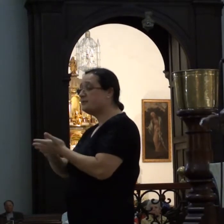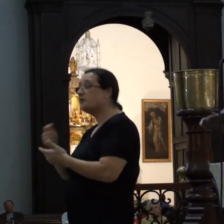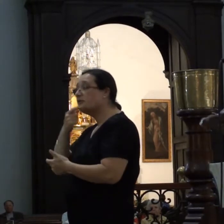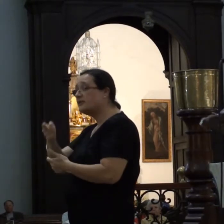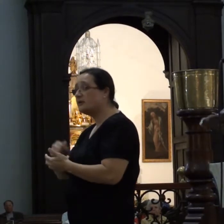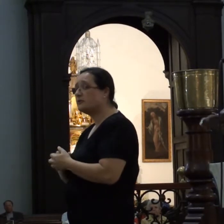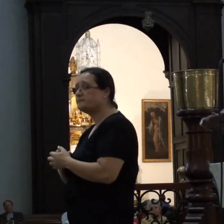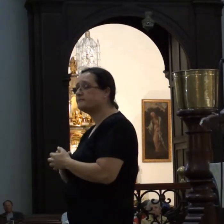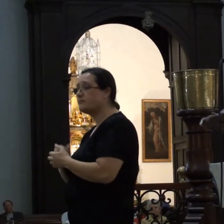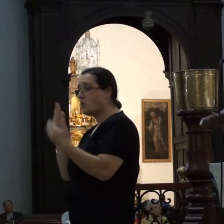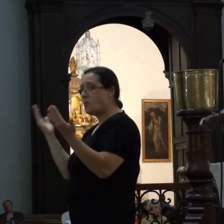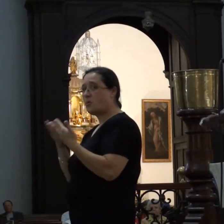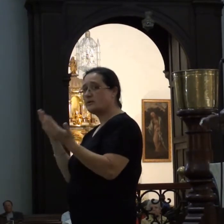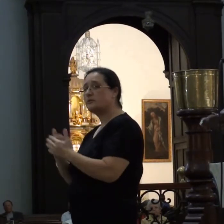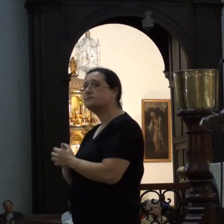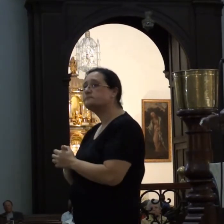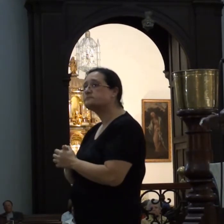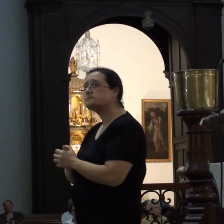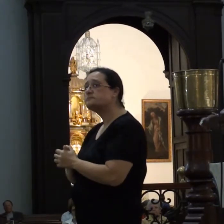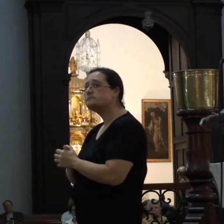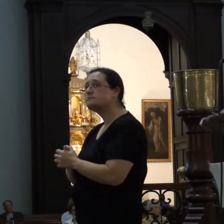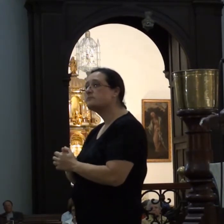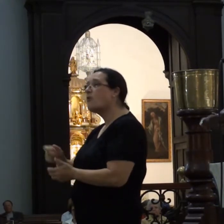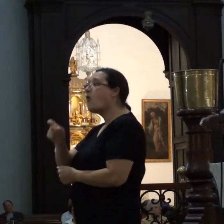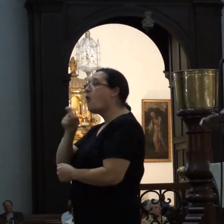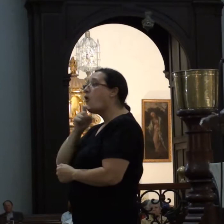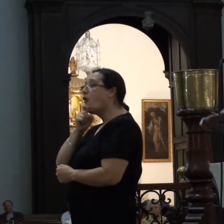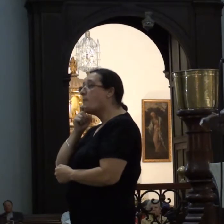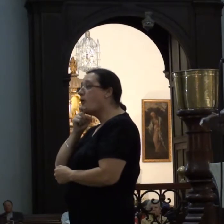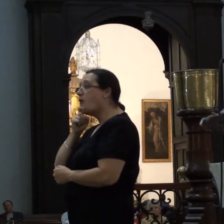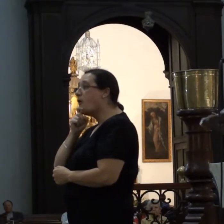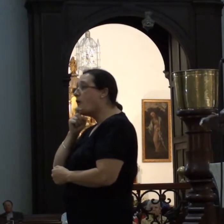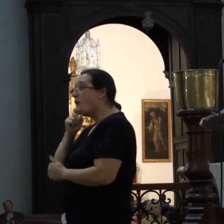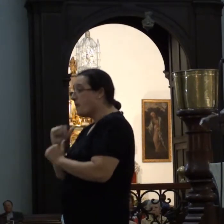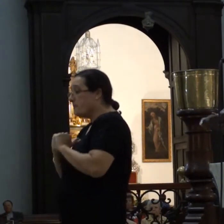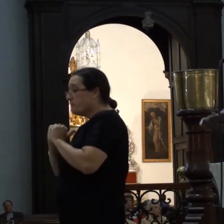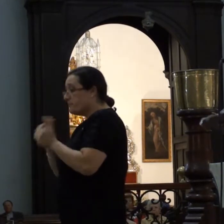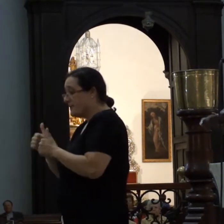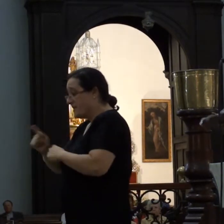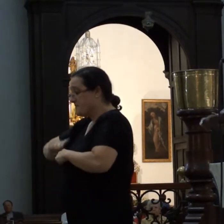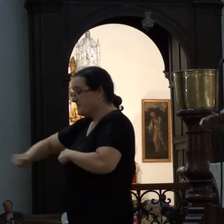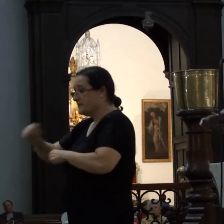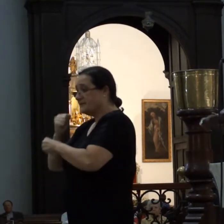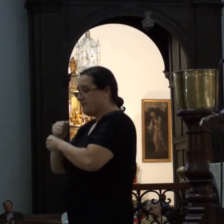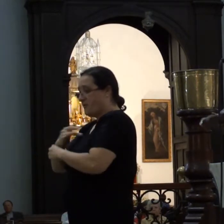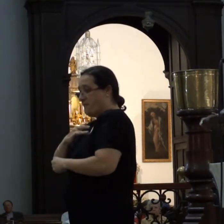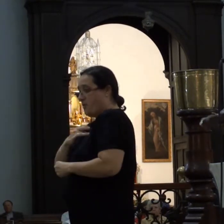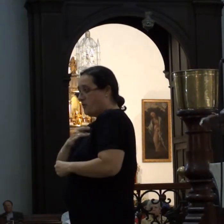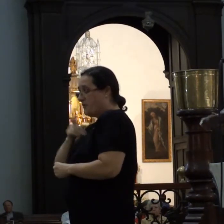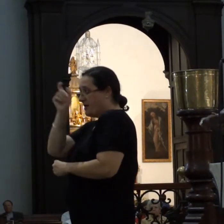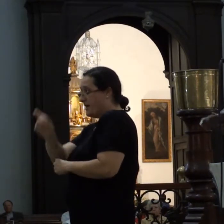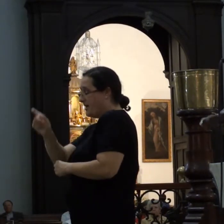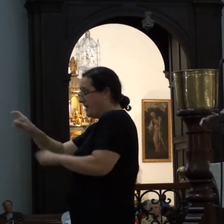apostólica cuando dice como parte de su ministerio de amor hacia la humanidad